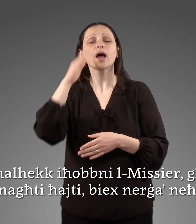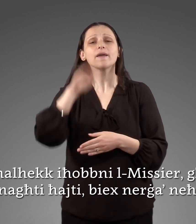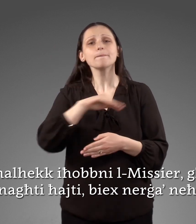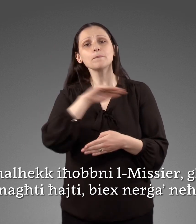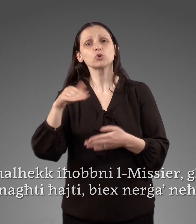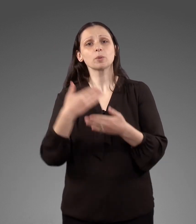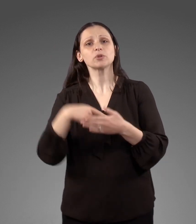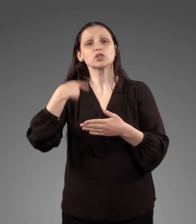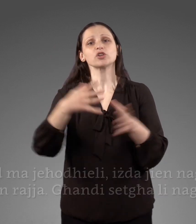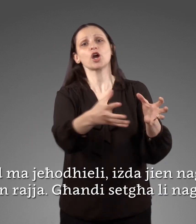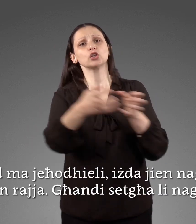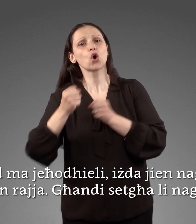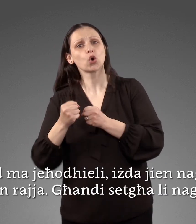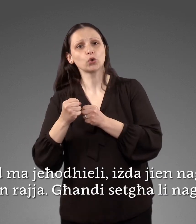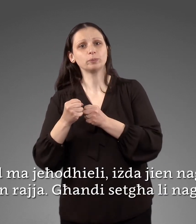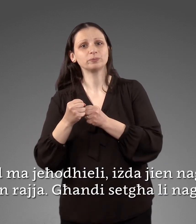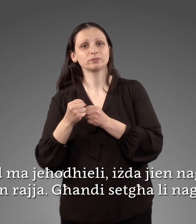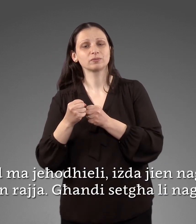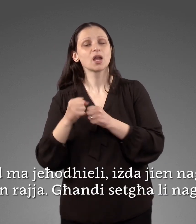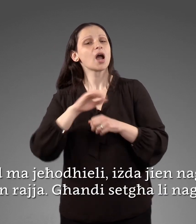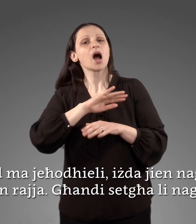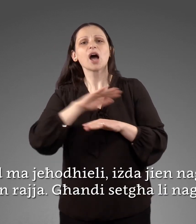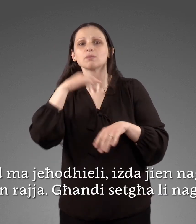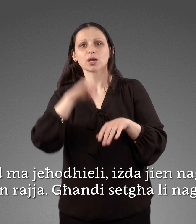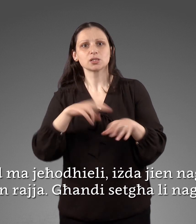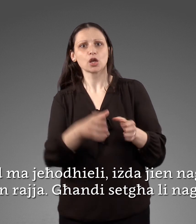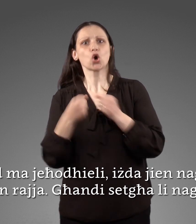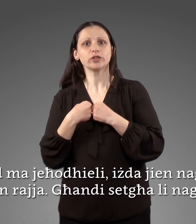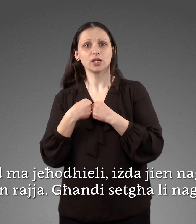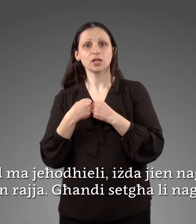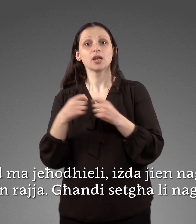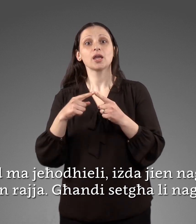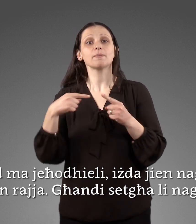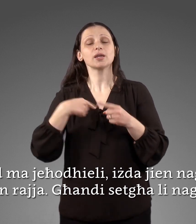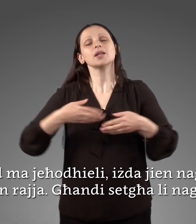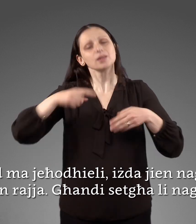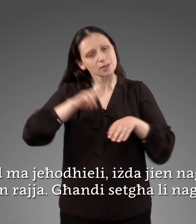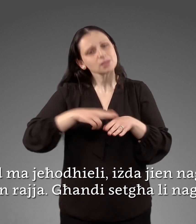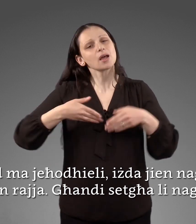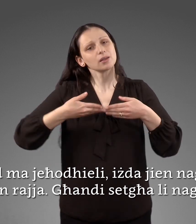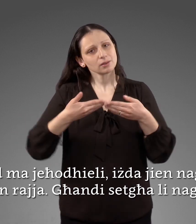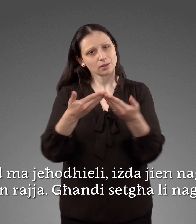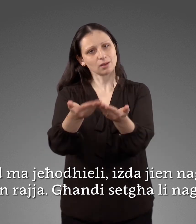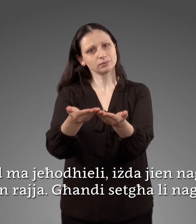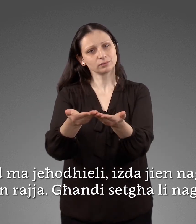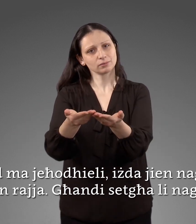uħoda ħatma jieħodijeli Izdajin natija Minn r-raja Għandisseta li